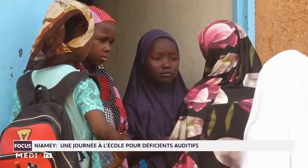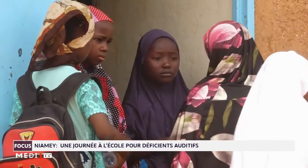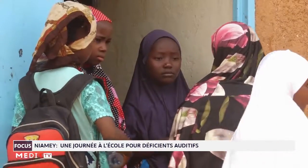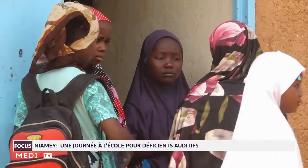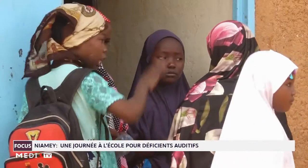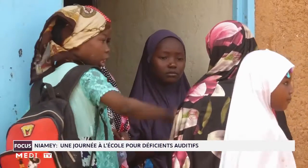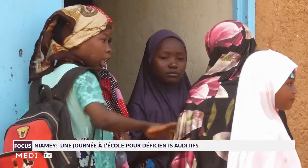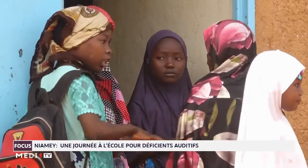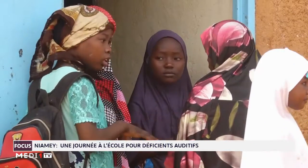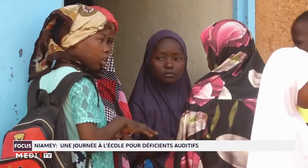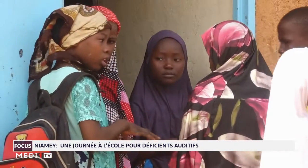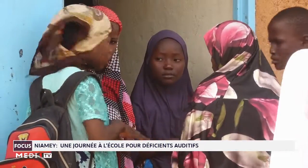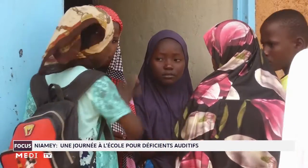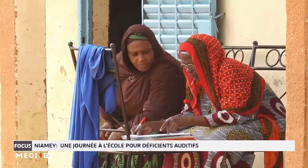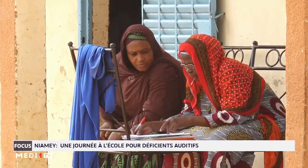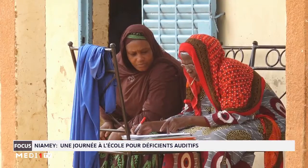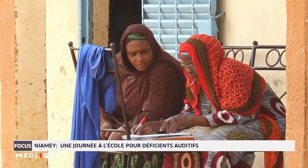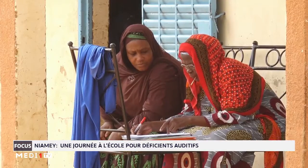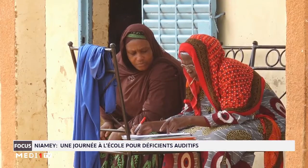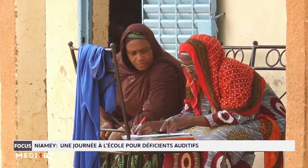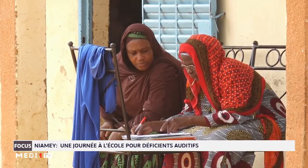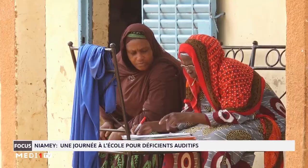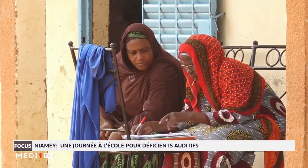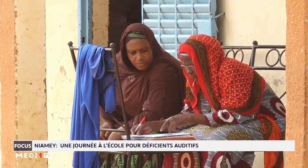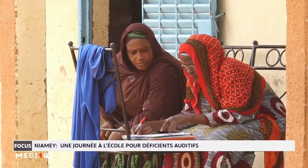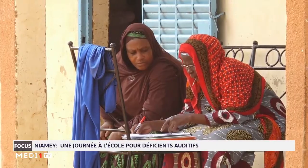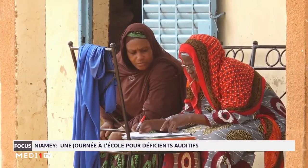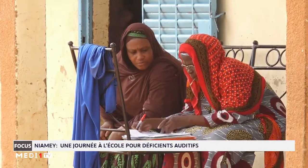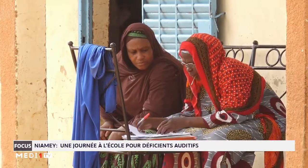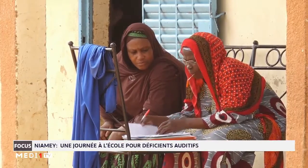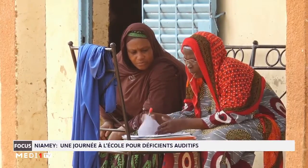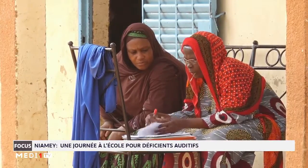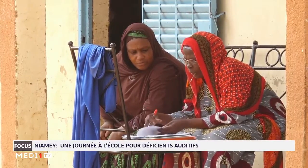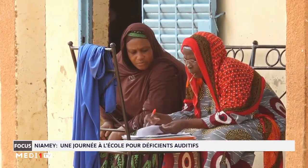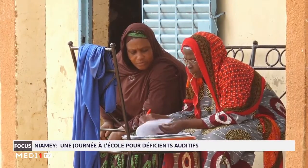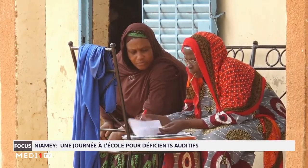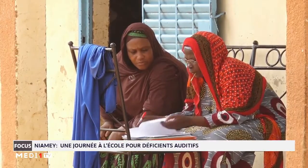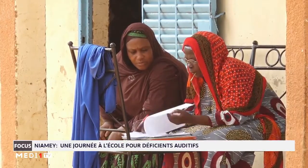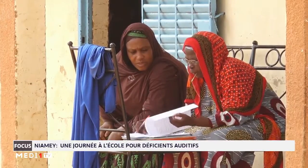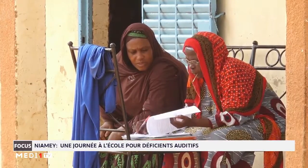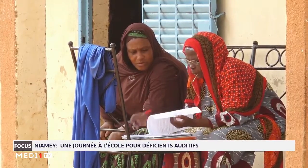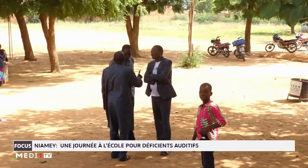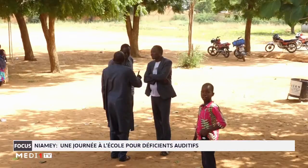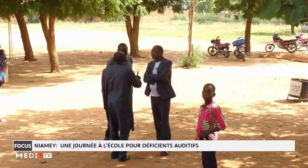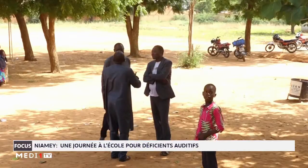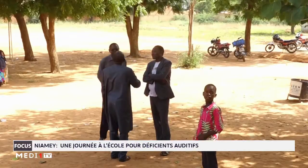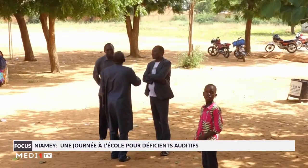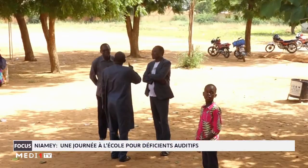une plus grande reconnaissance selon l'Association des sourds du Niger. Une requête réitérée à l'occasion de la Journée mondiale des